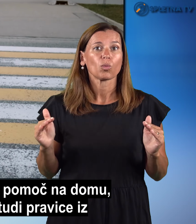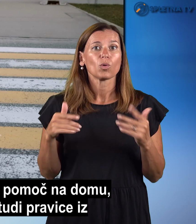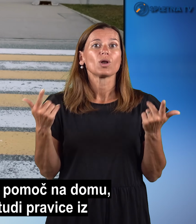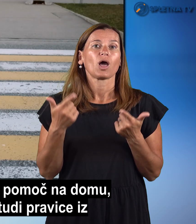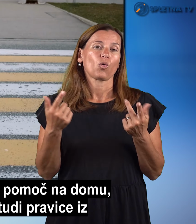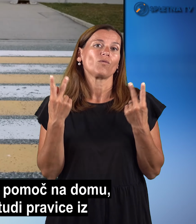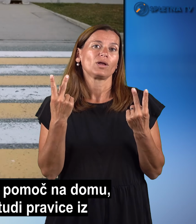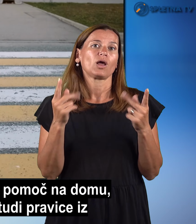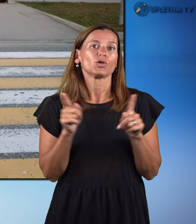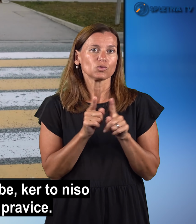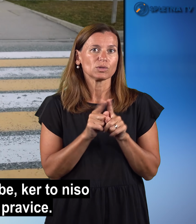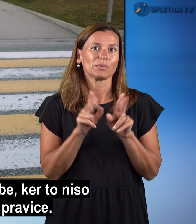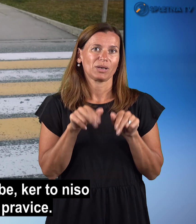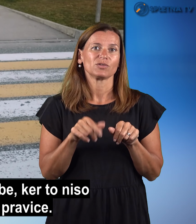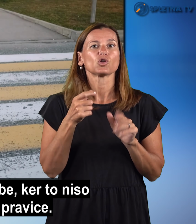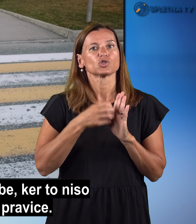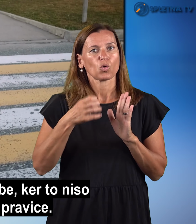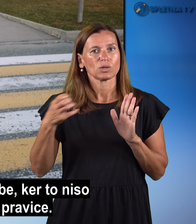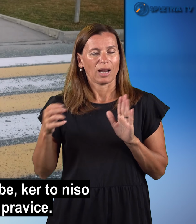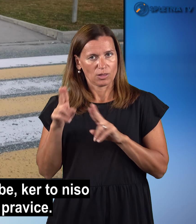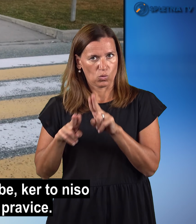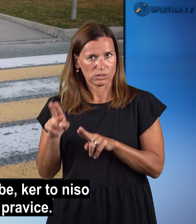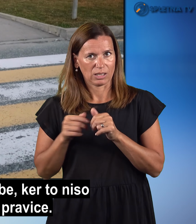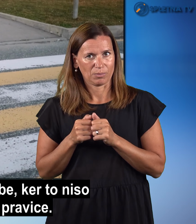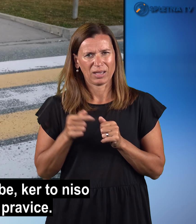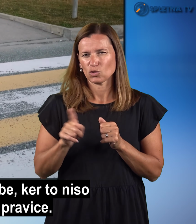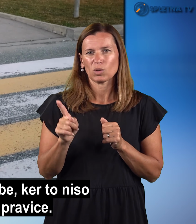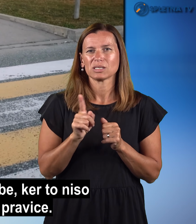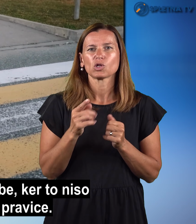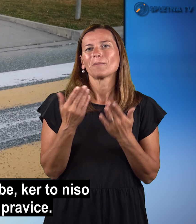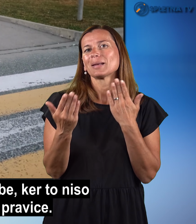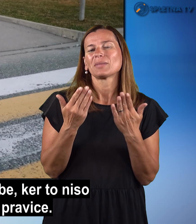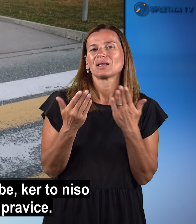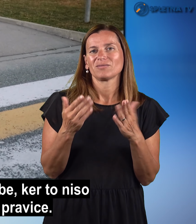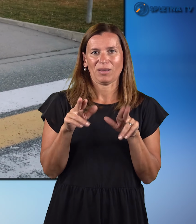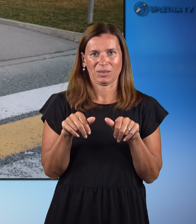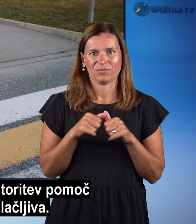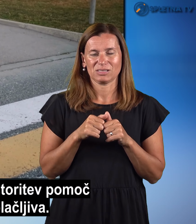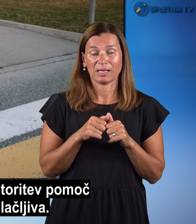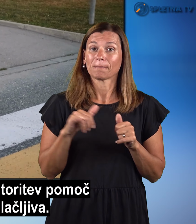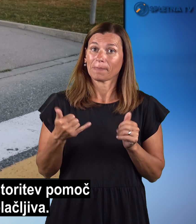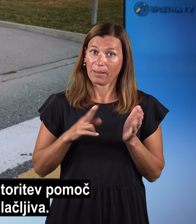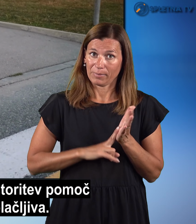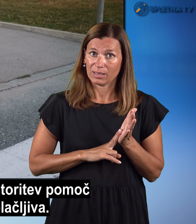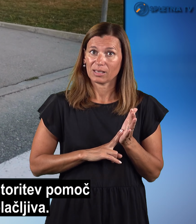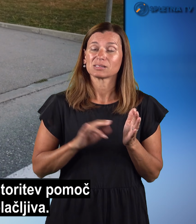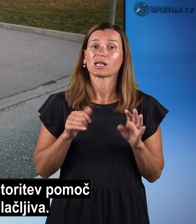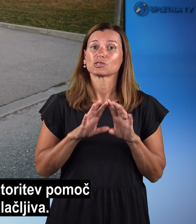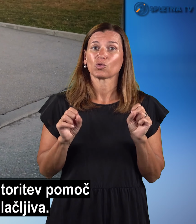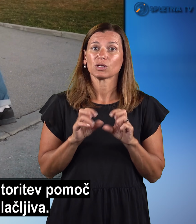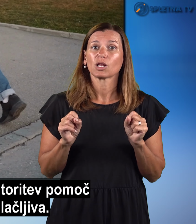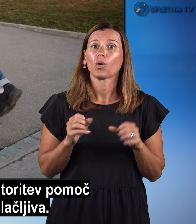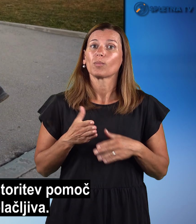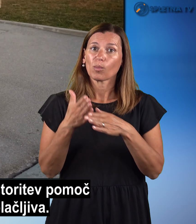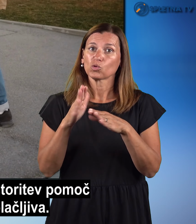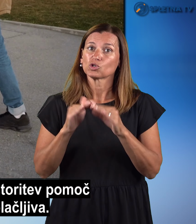lahko uveljavlja tudi pravice iz dolgotrajne oskrbe, ker to niso primerljive pravice. Res pa je, da je storitev